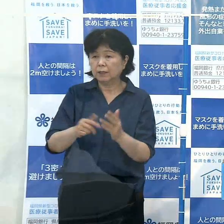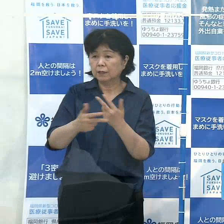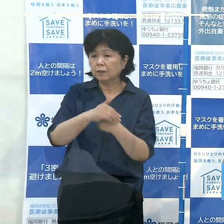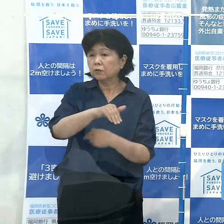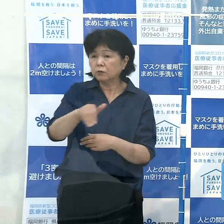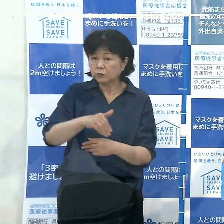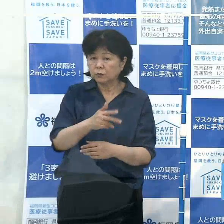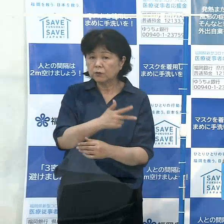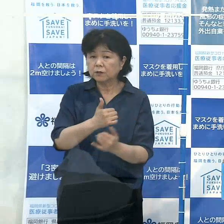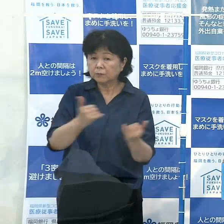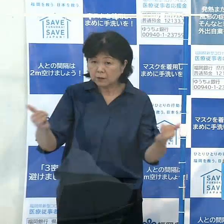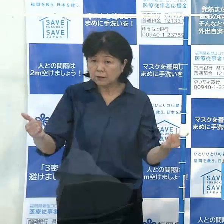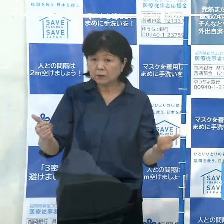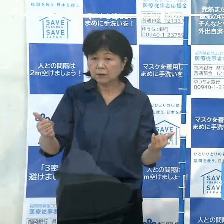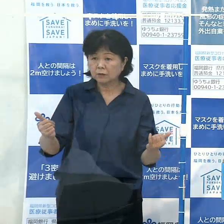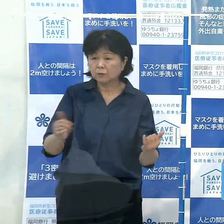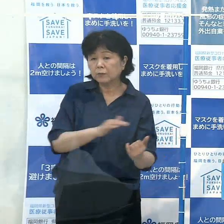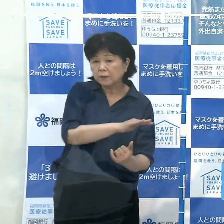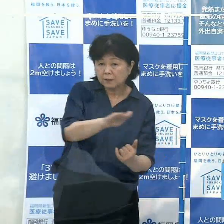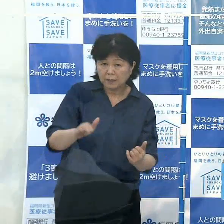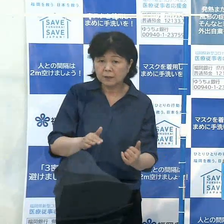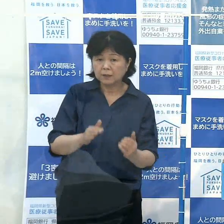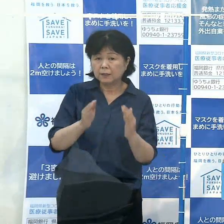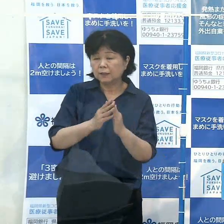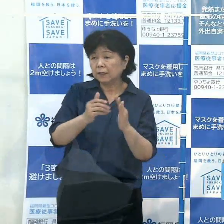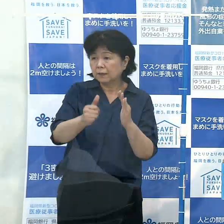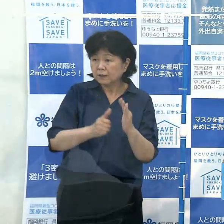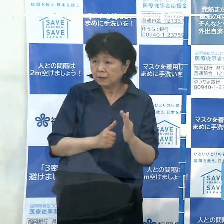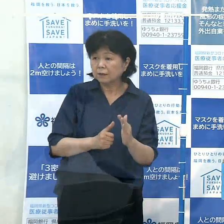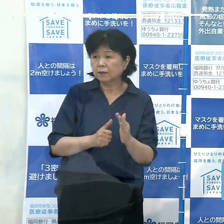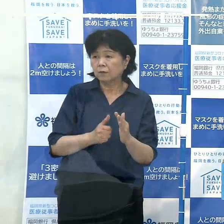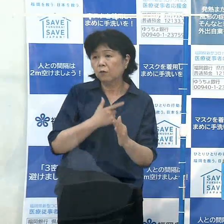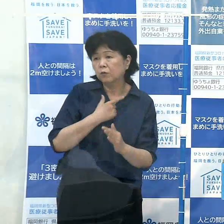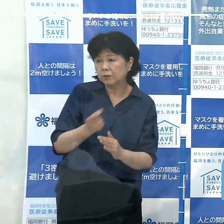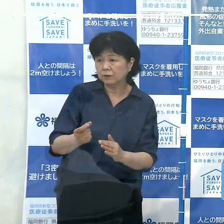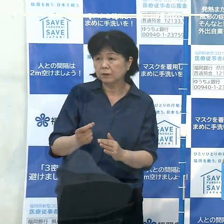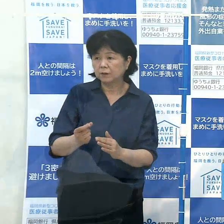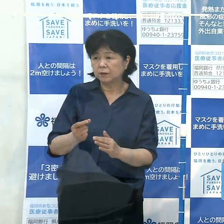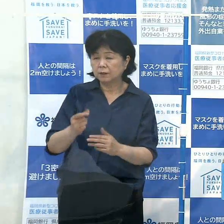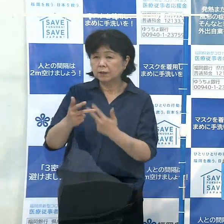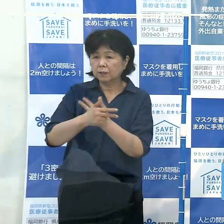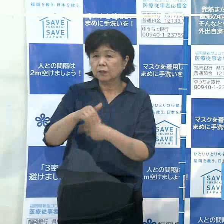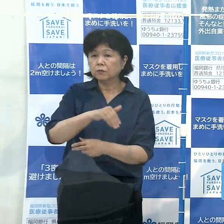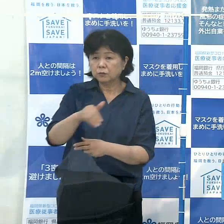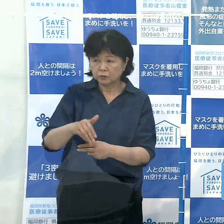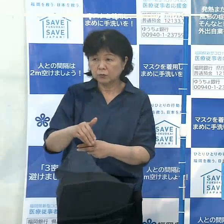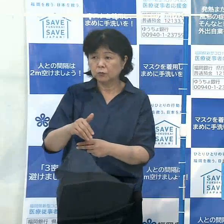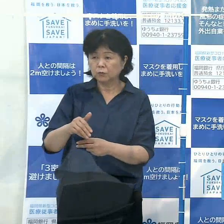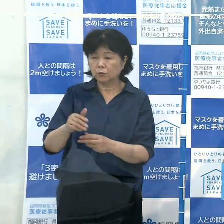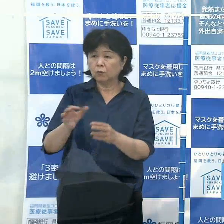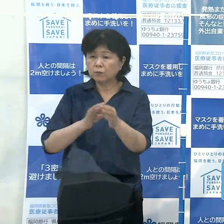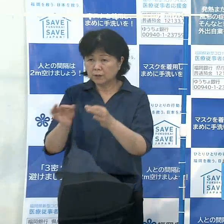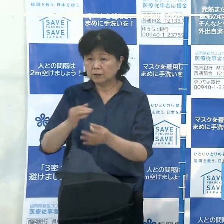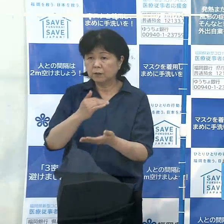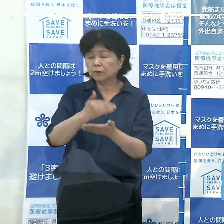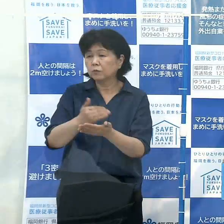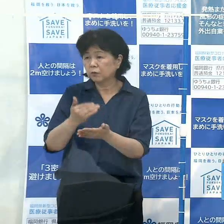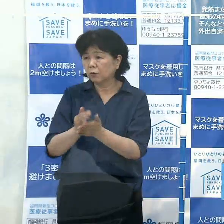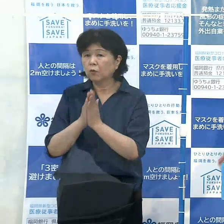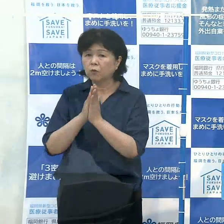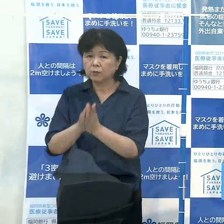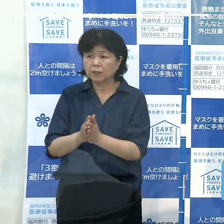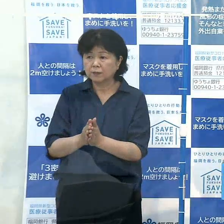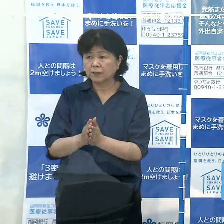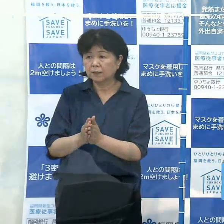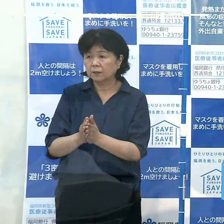民の皆様に外出の自粛と、それから2業種について北九州の事業者の方に休業をお願いした、まあ、そういった経験もあります